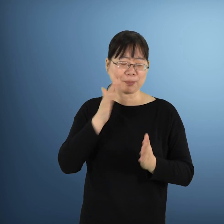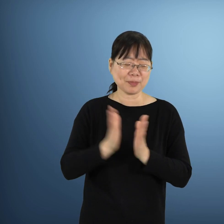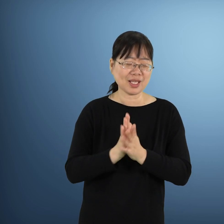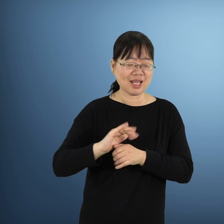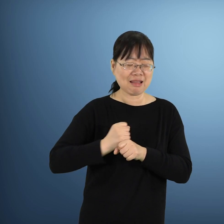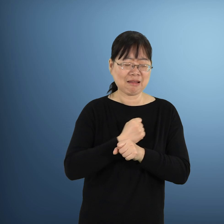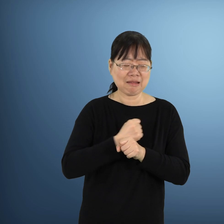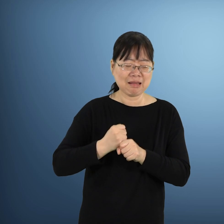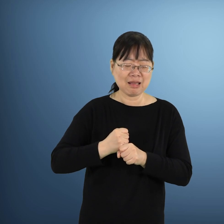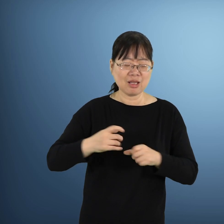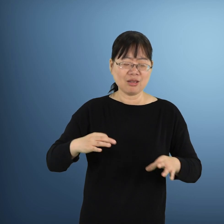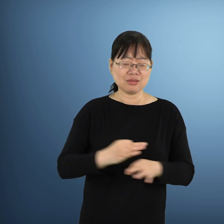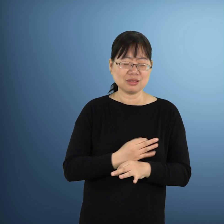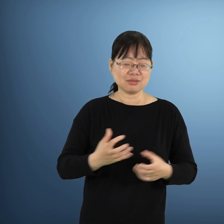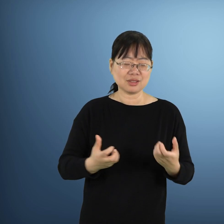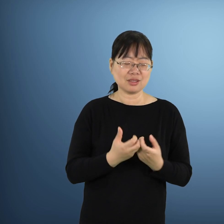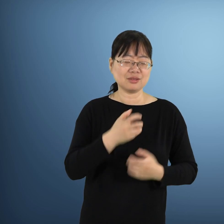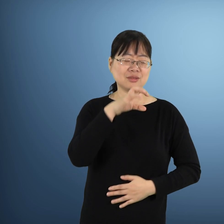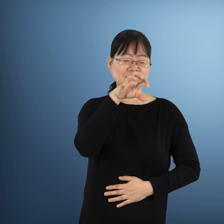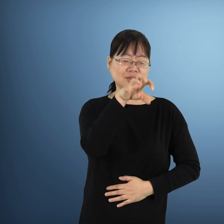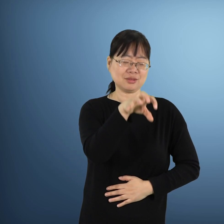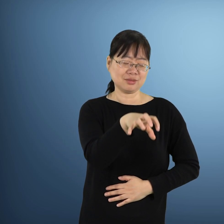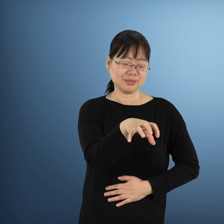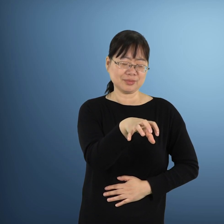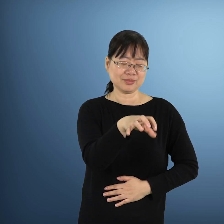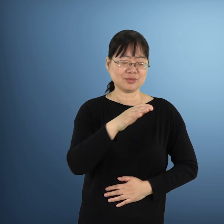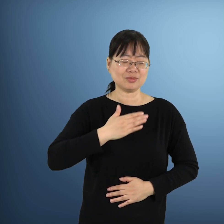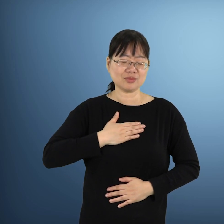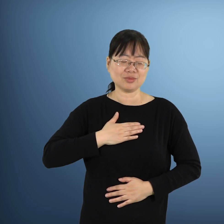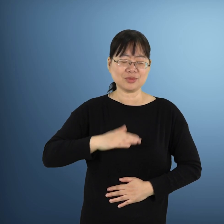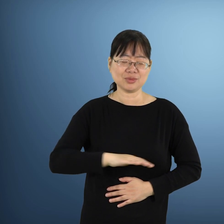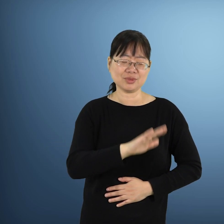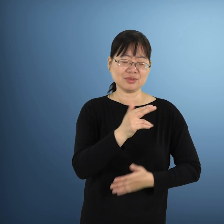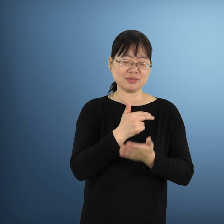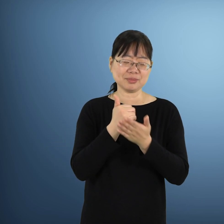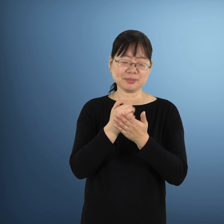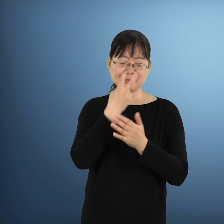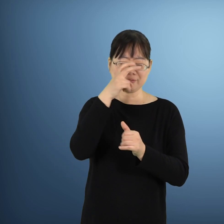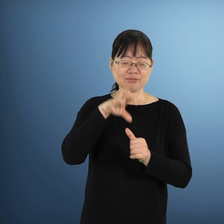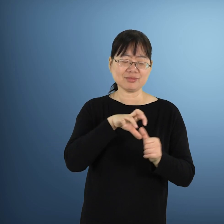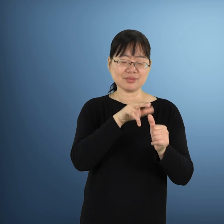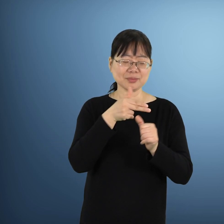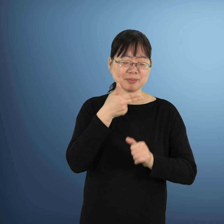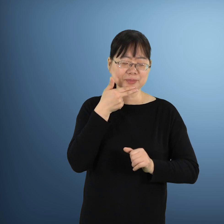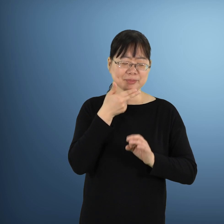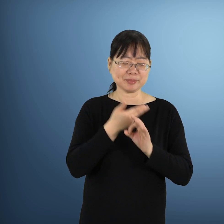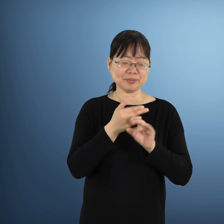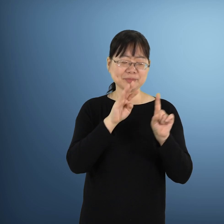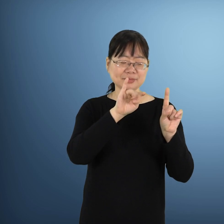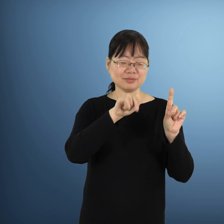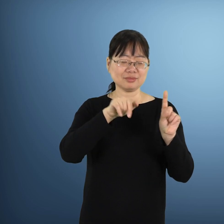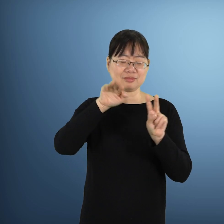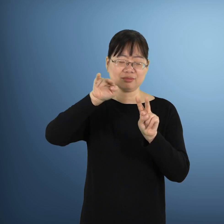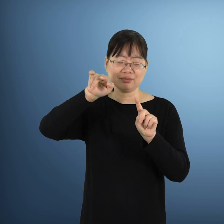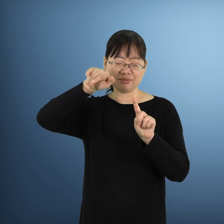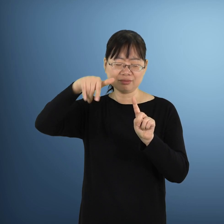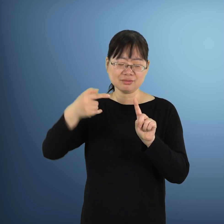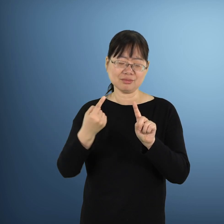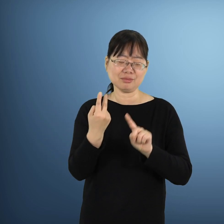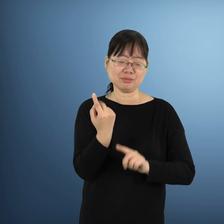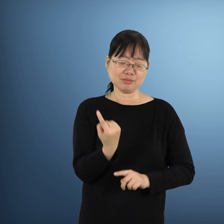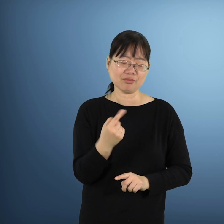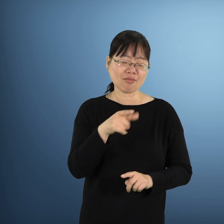모함과 불의가 가득한 곳에 우리는 주의 보호함 없이는 1분 1초도